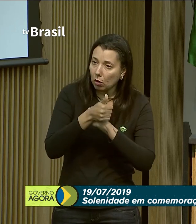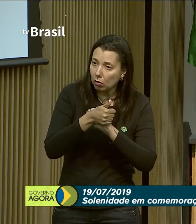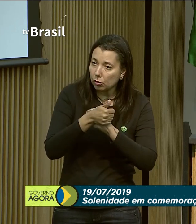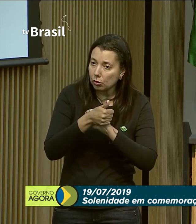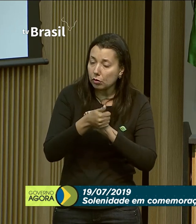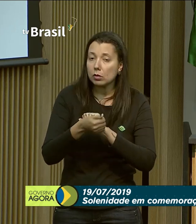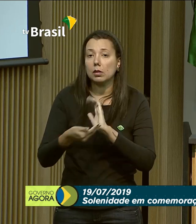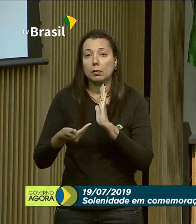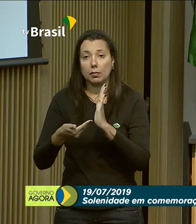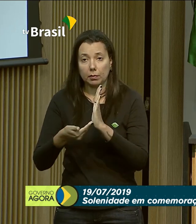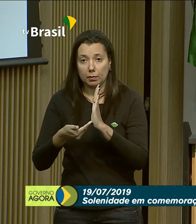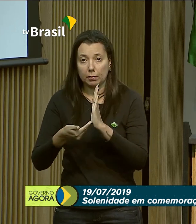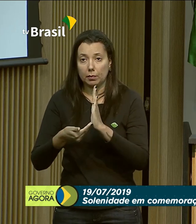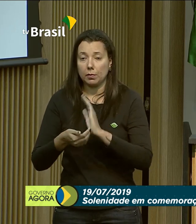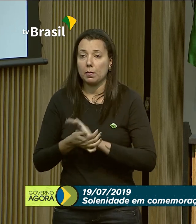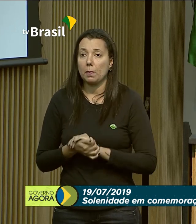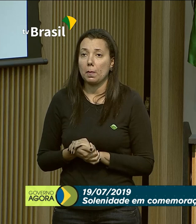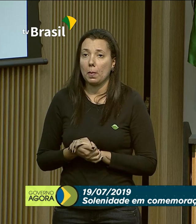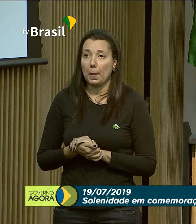Câmara.